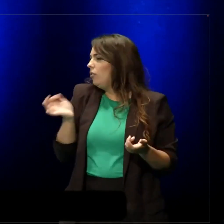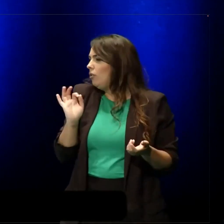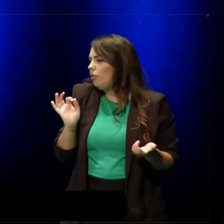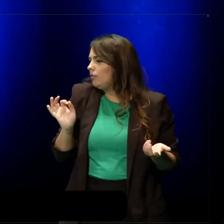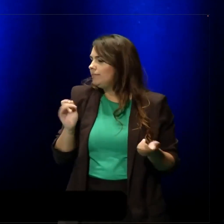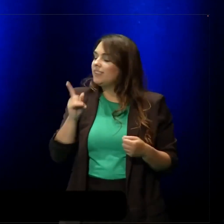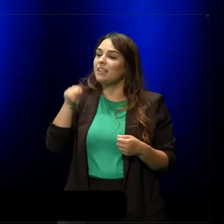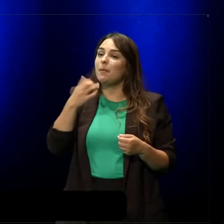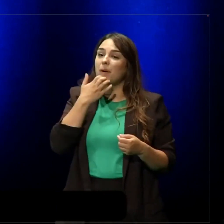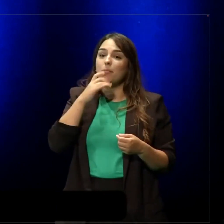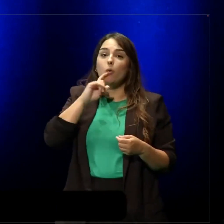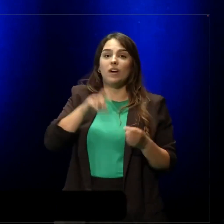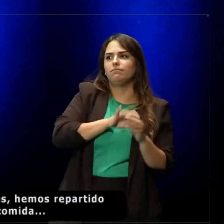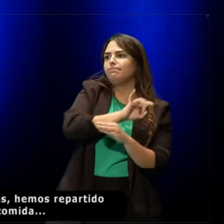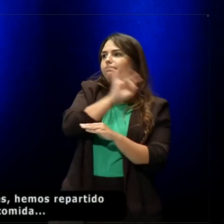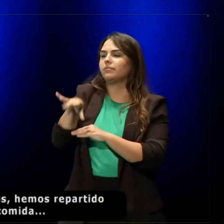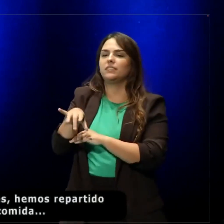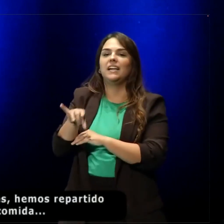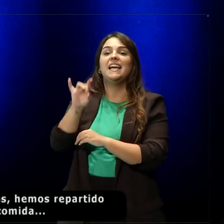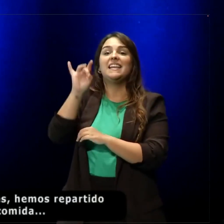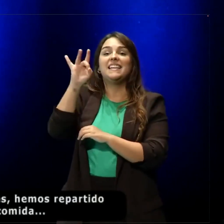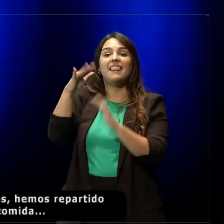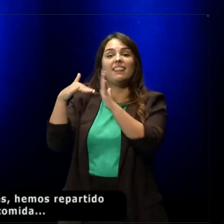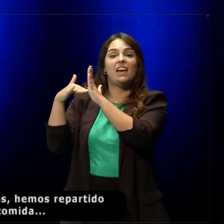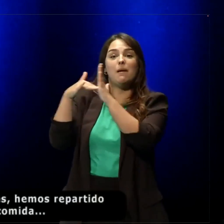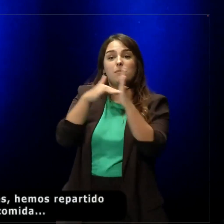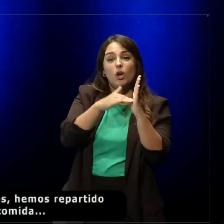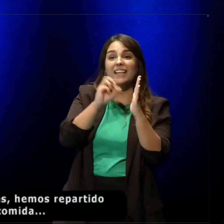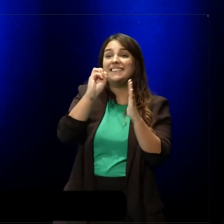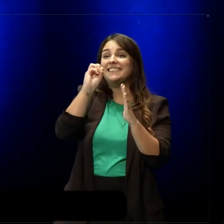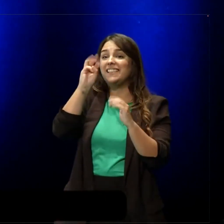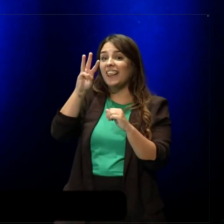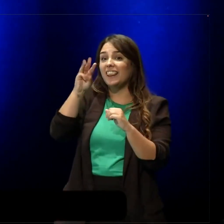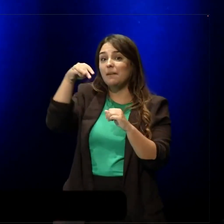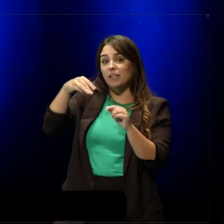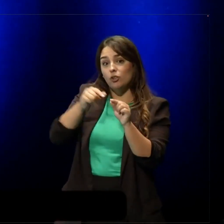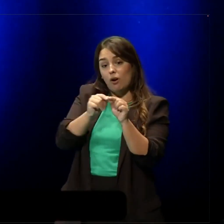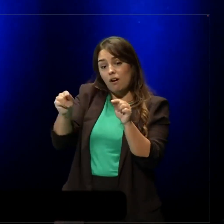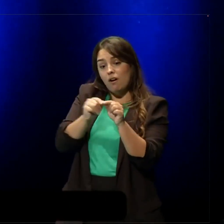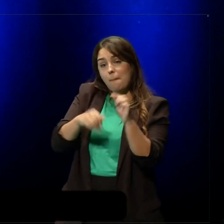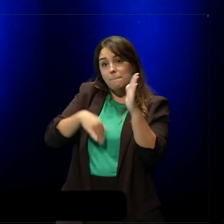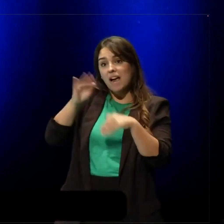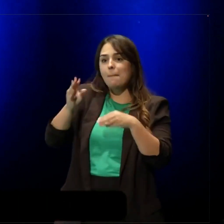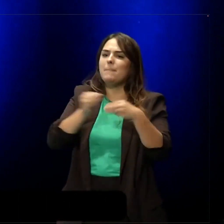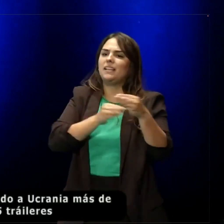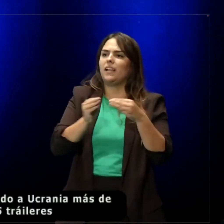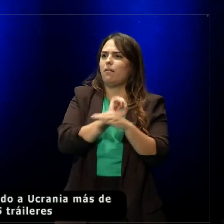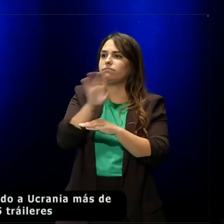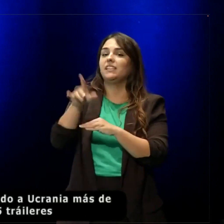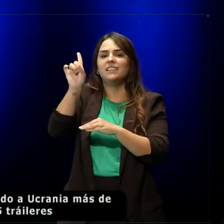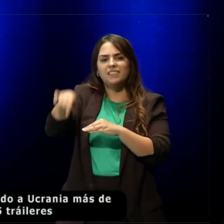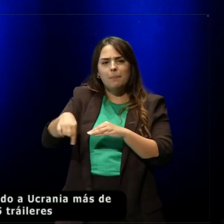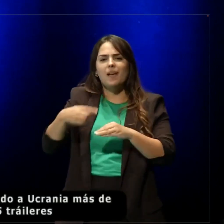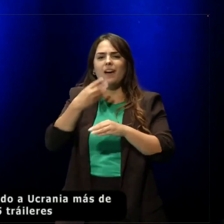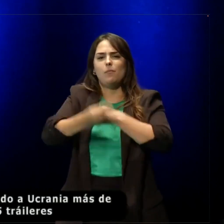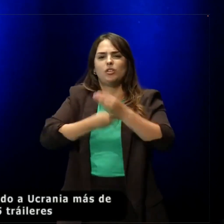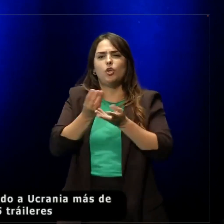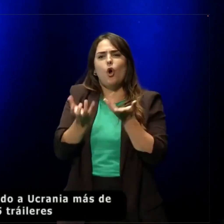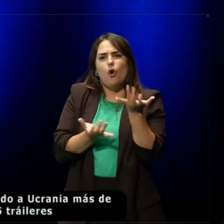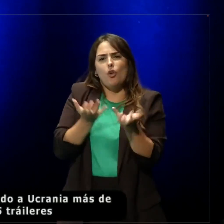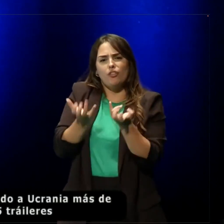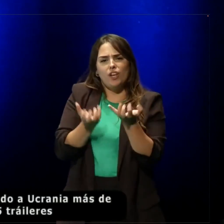Hemos enviado a Ucrania más de 15 tráilers de 13 metros cada uno con material. Hemos hecho un cocido solidario